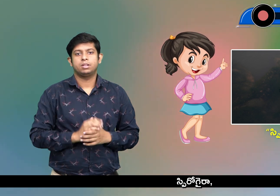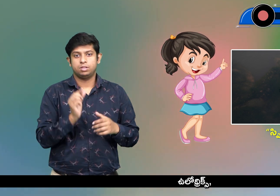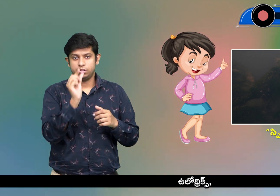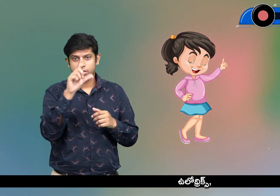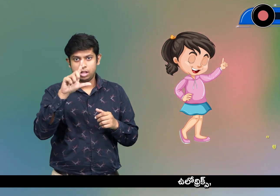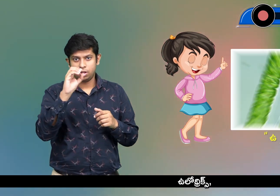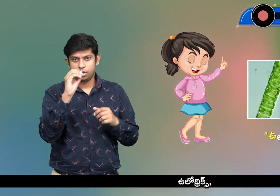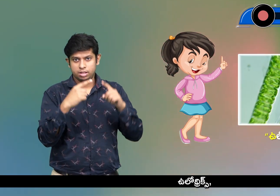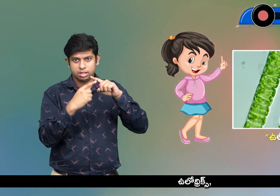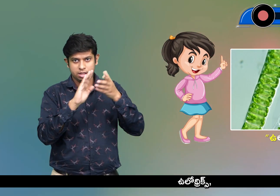ఉలోథ్రిక్స్,